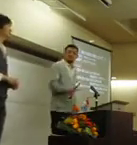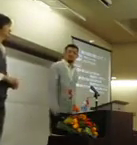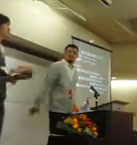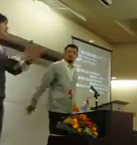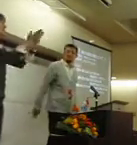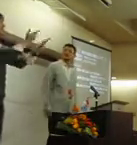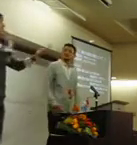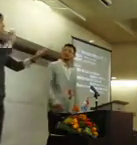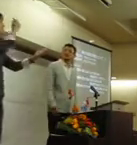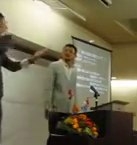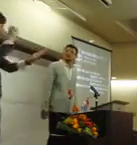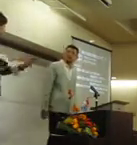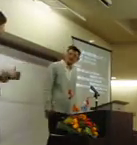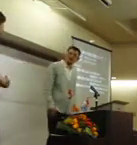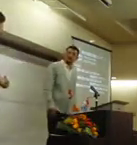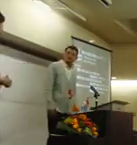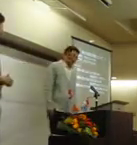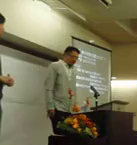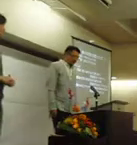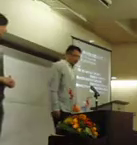開きたいと思います。